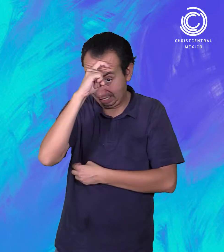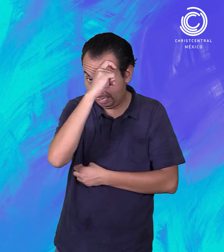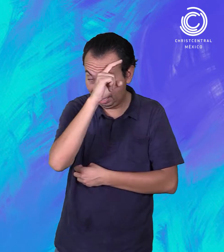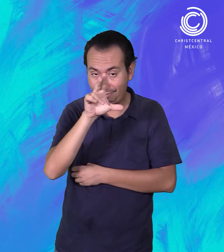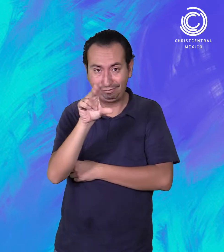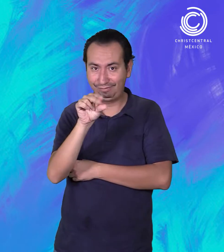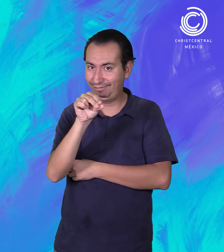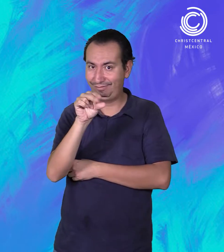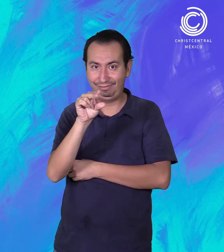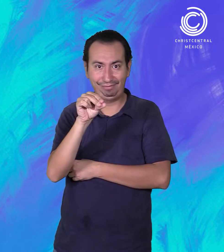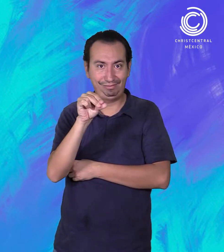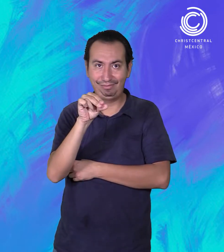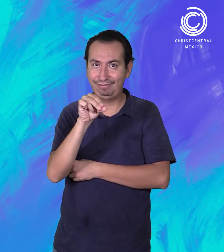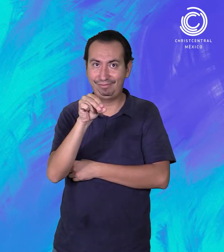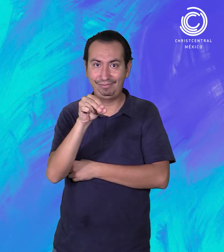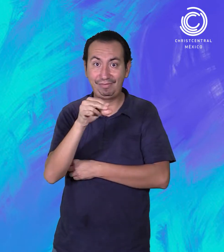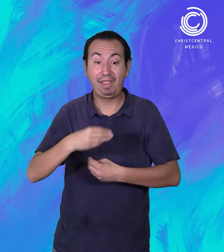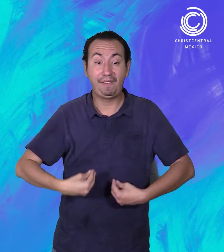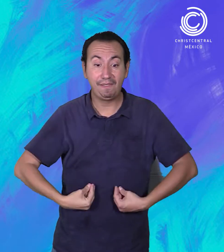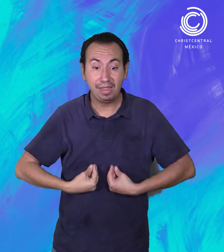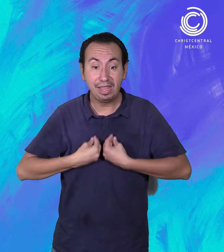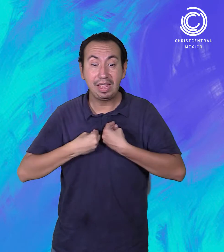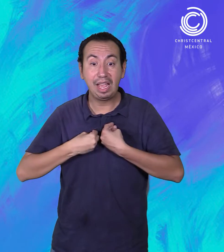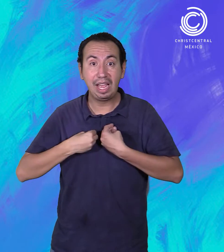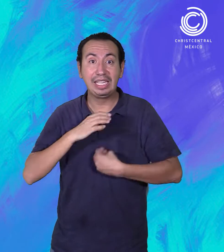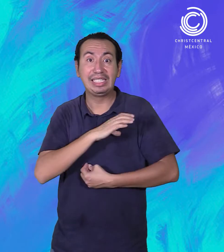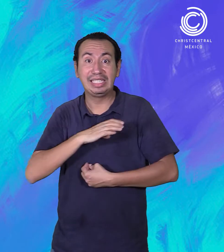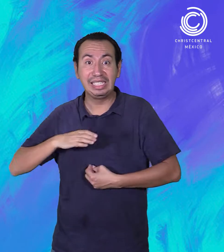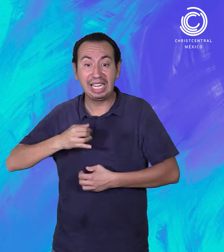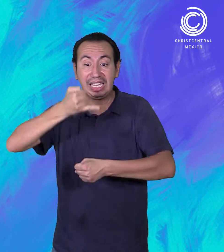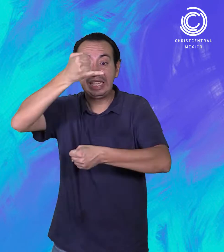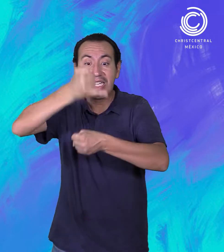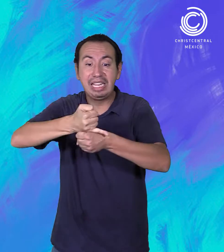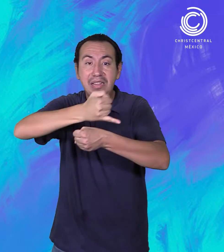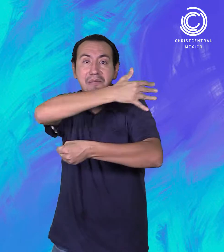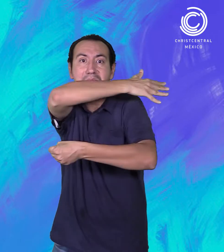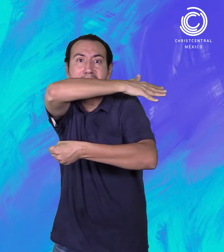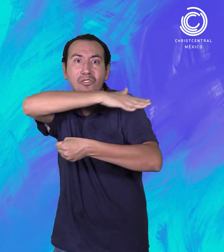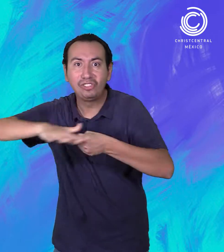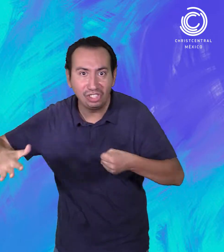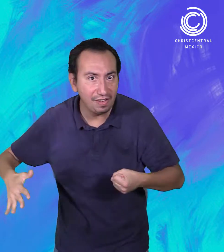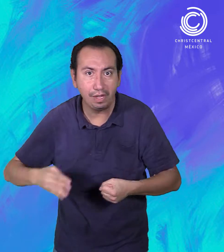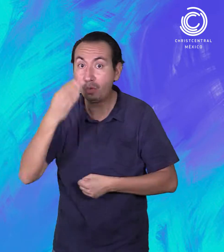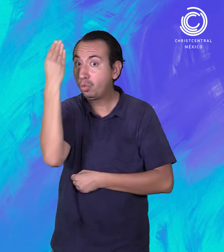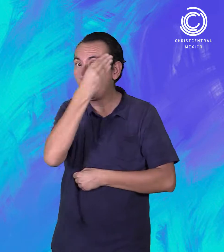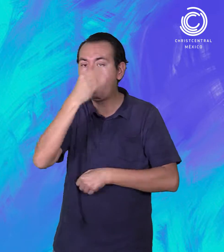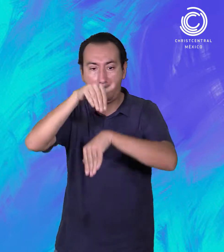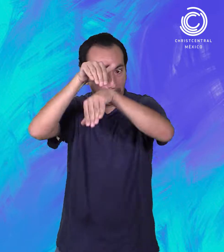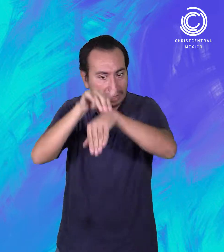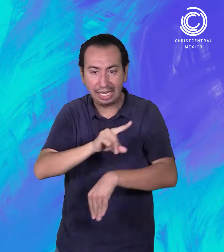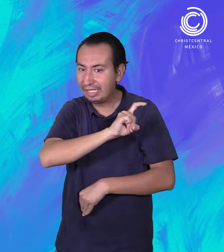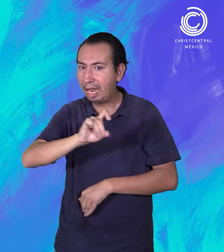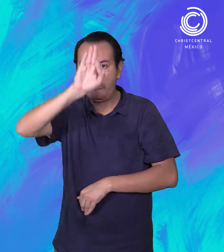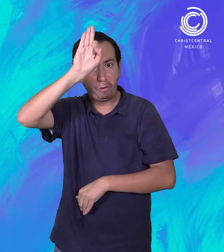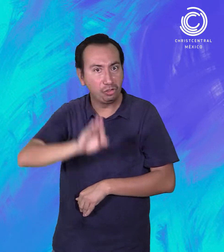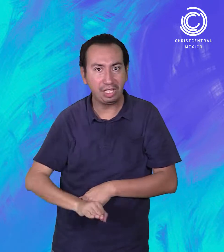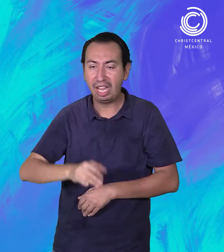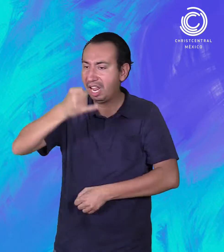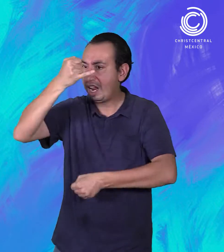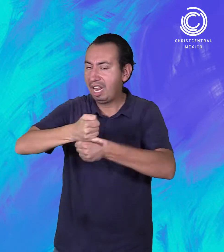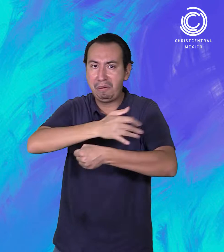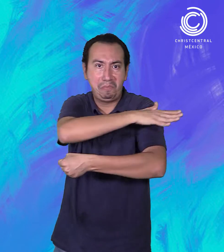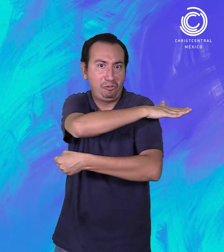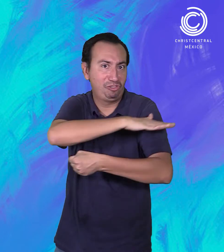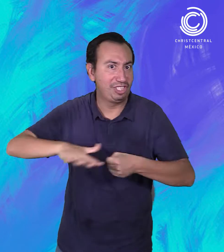difícil. Vivir la vida cristiana es imposible. No es posible vivir la vida